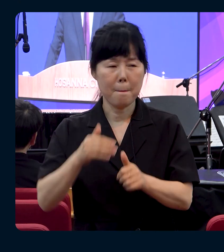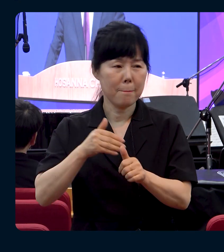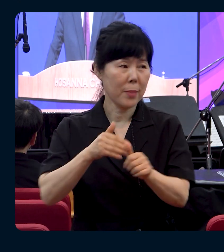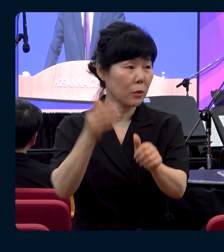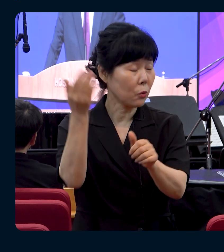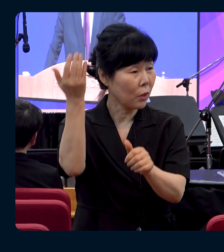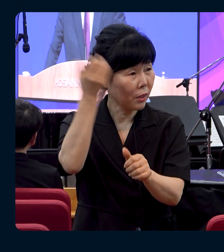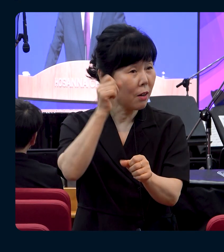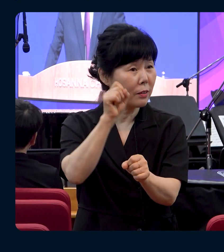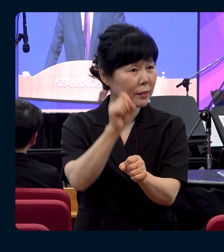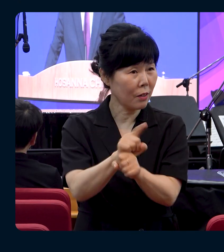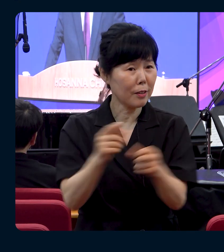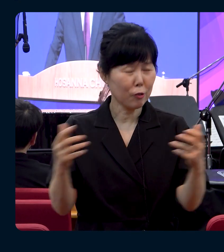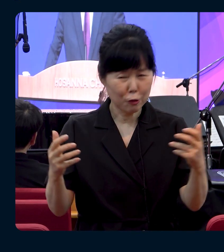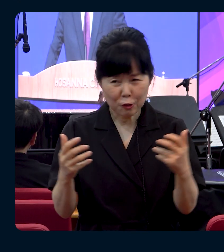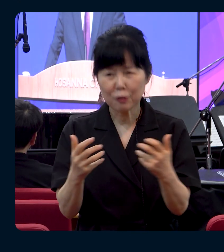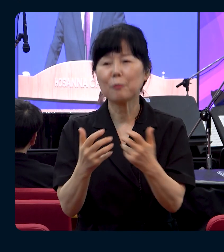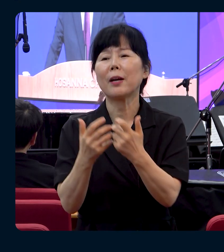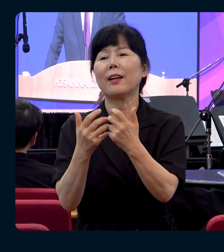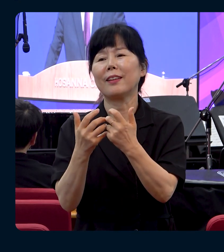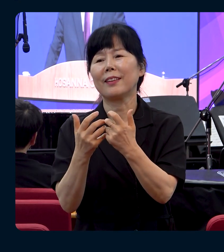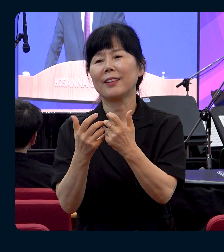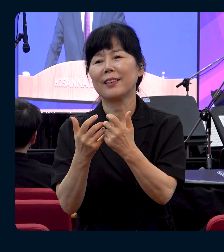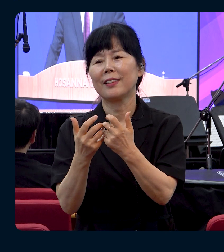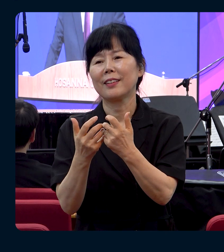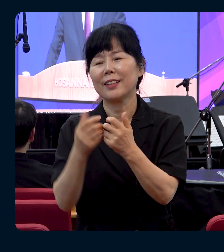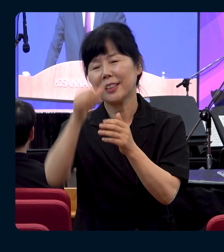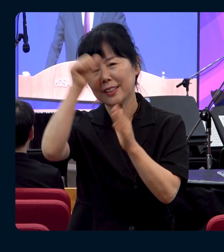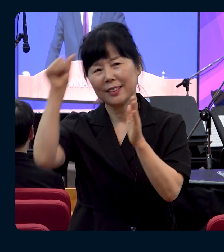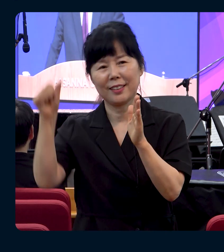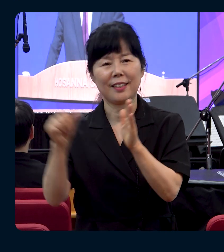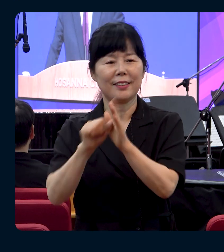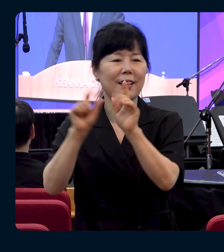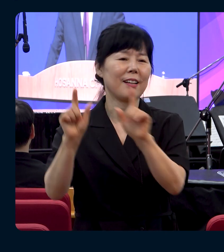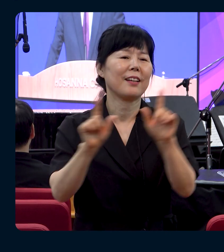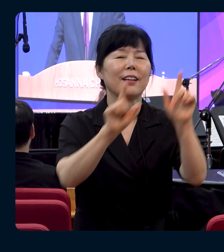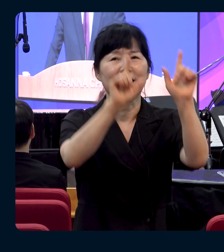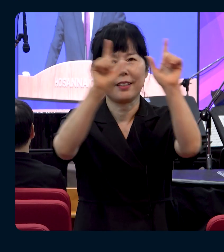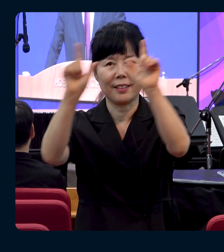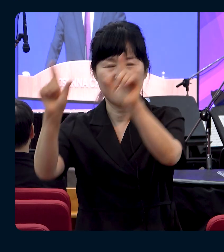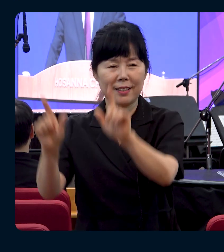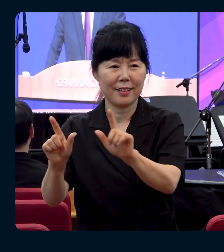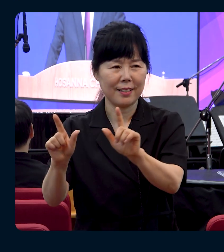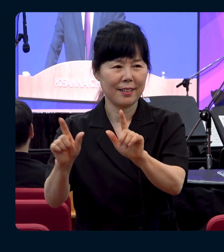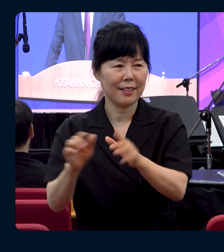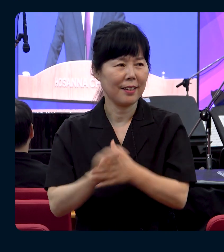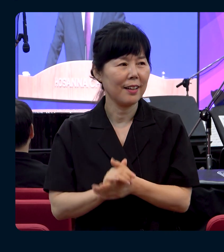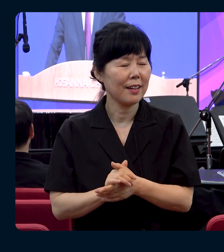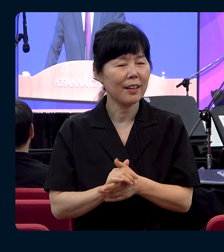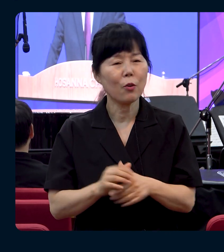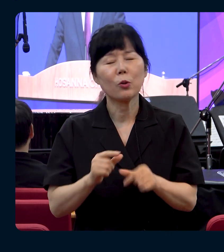파송의 영성이 가득한 그런 인생을 사실 수 있기를, 그런 교회를 함께